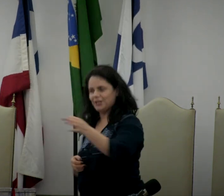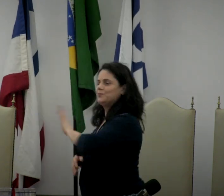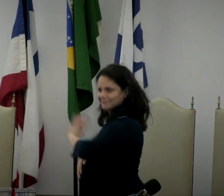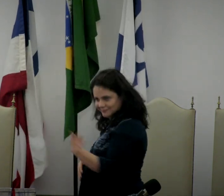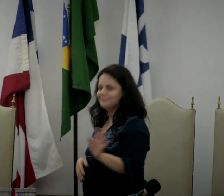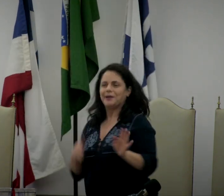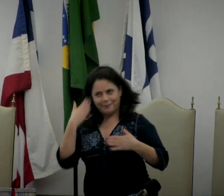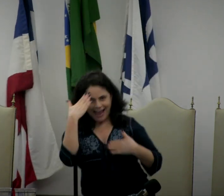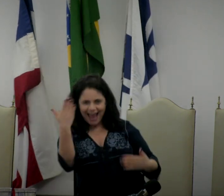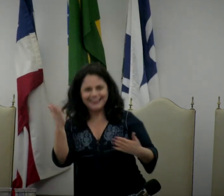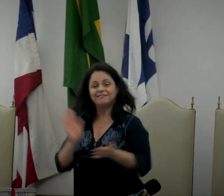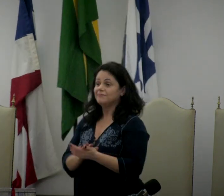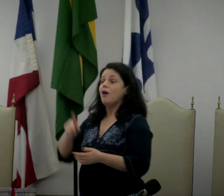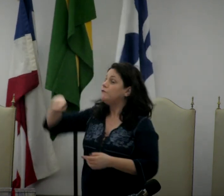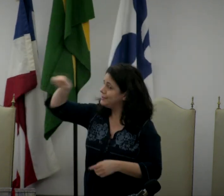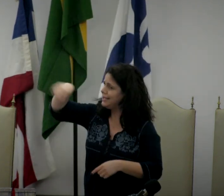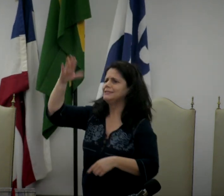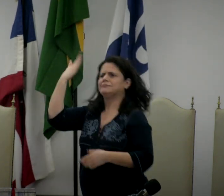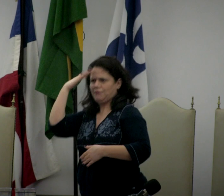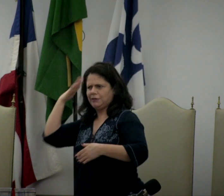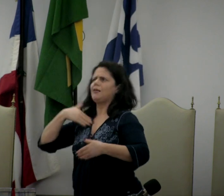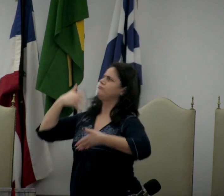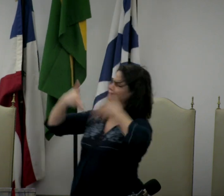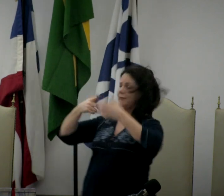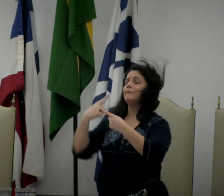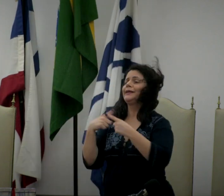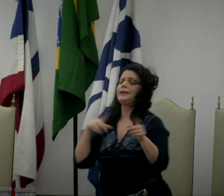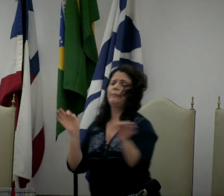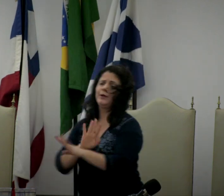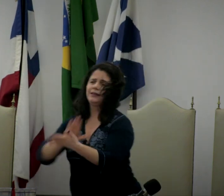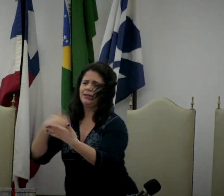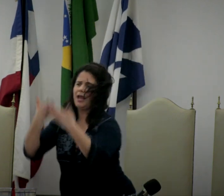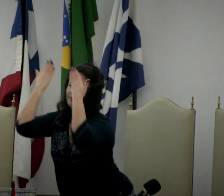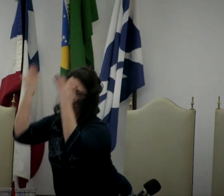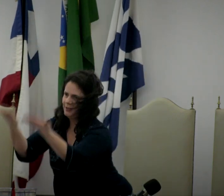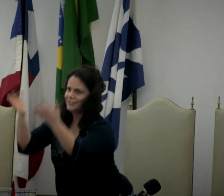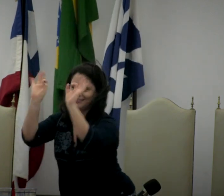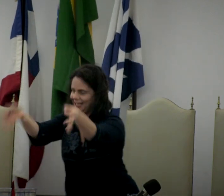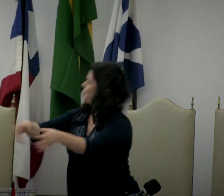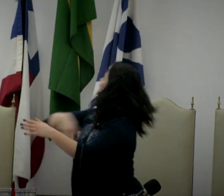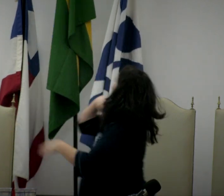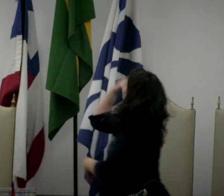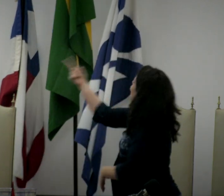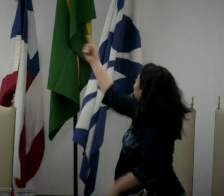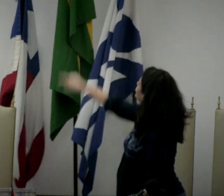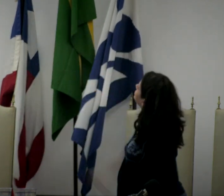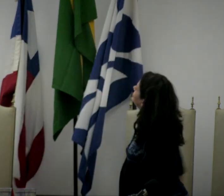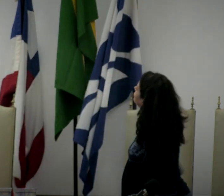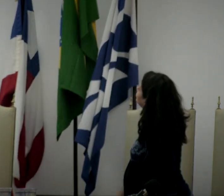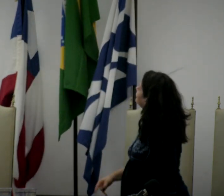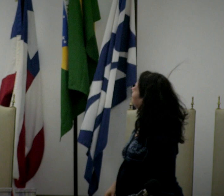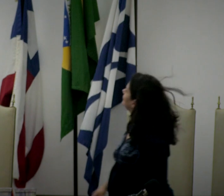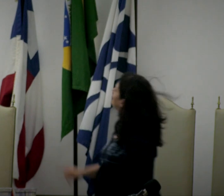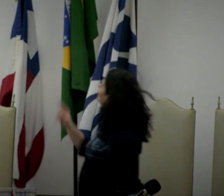bom. Isso mesmo. Obrigada. Então, vocês percebem. percebam que com a língua que eu tenho, vocês conseguem